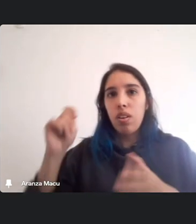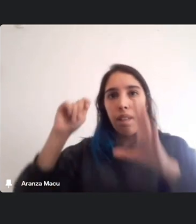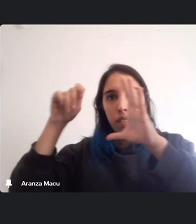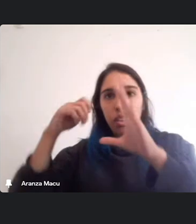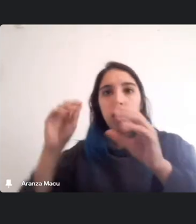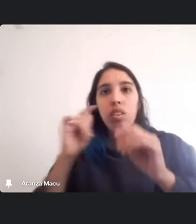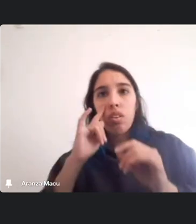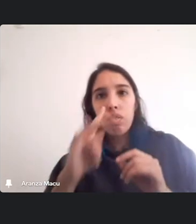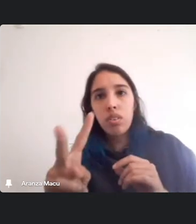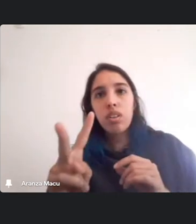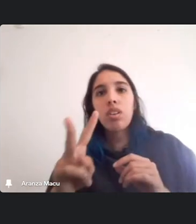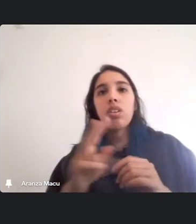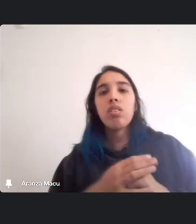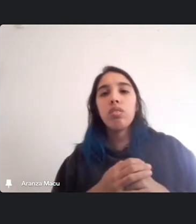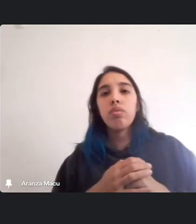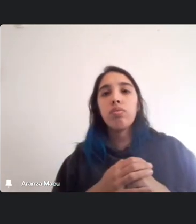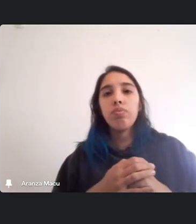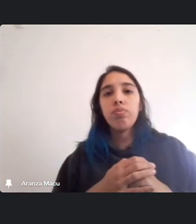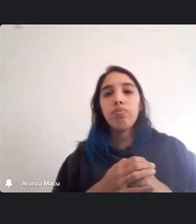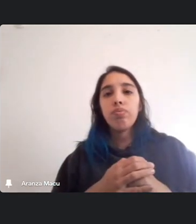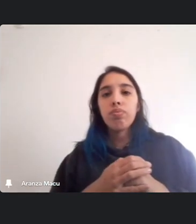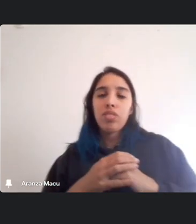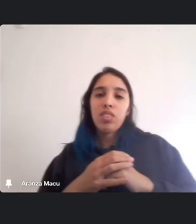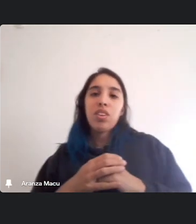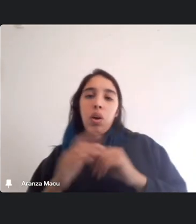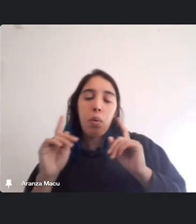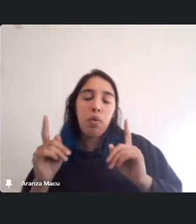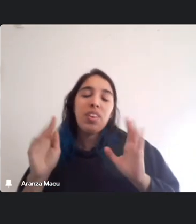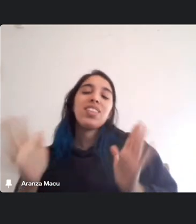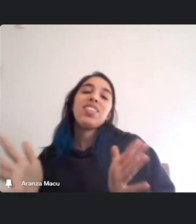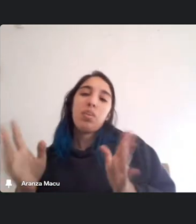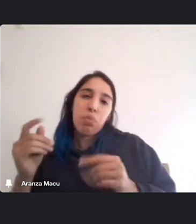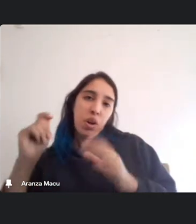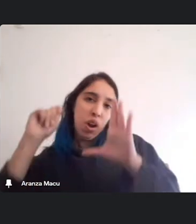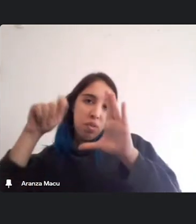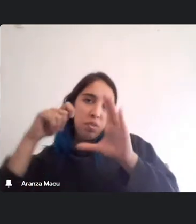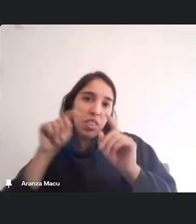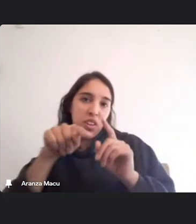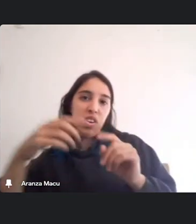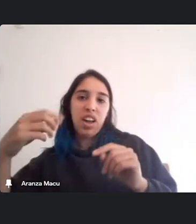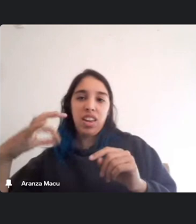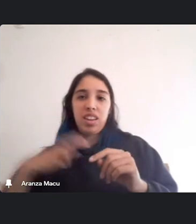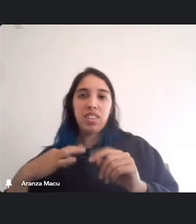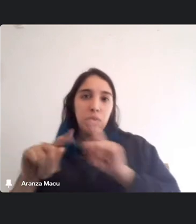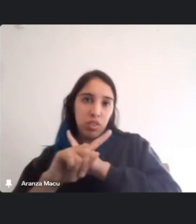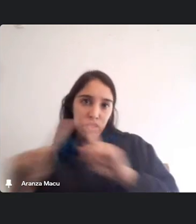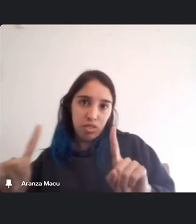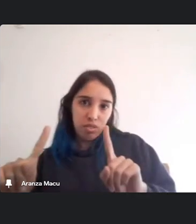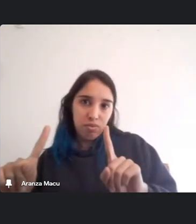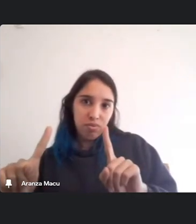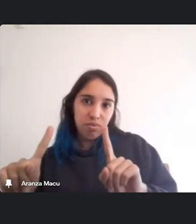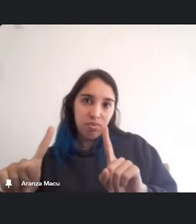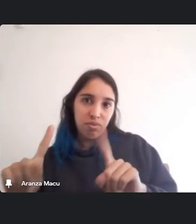pero en el parcial no van a tener el video. Entonces, por eso digo, ustedes vayan anotando cositas.